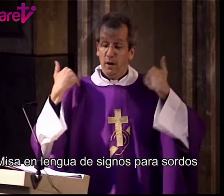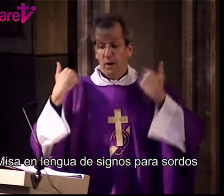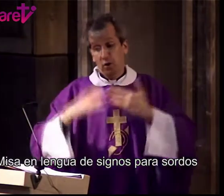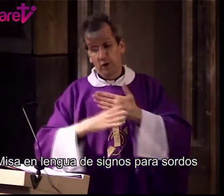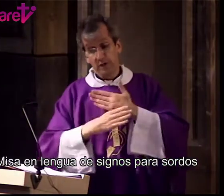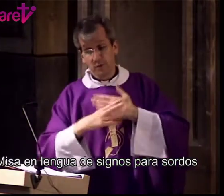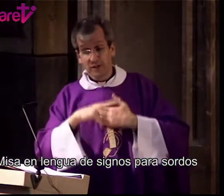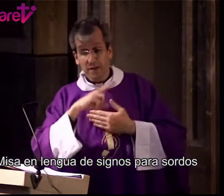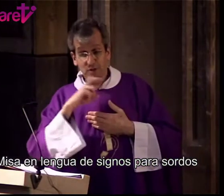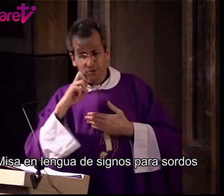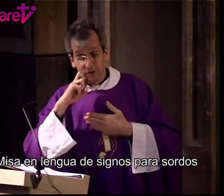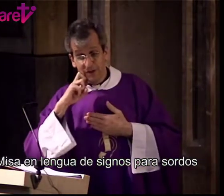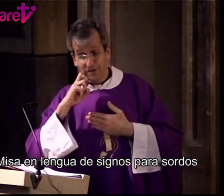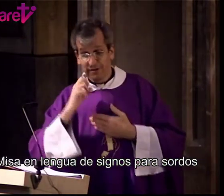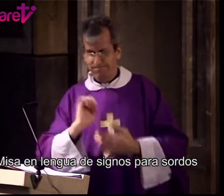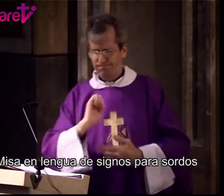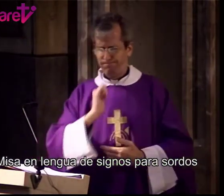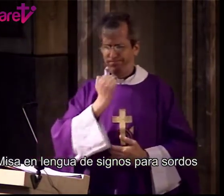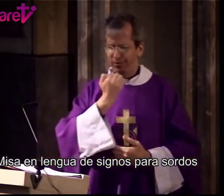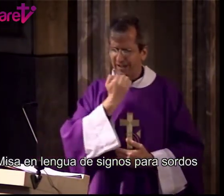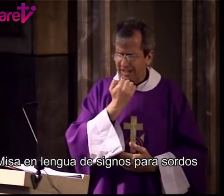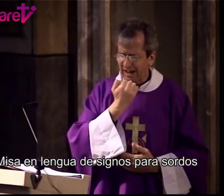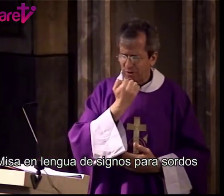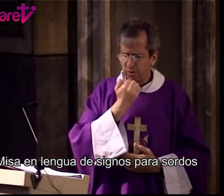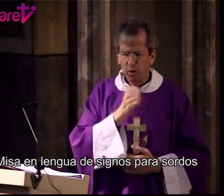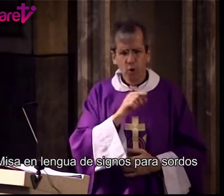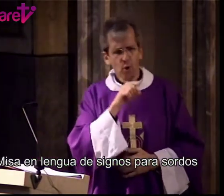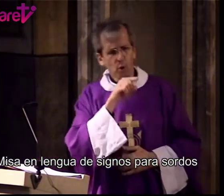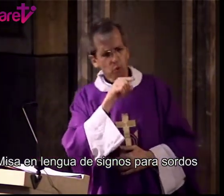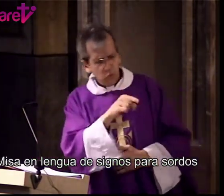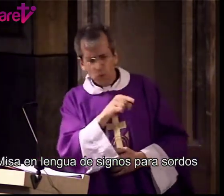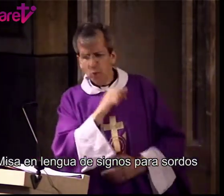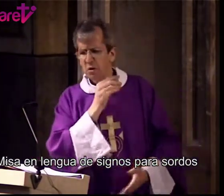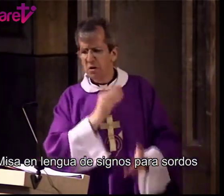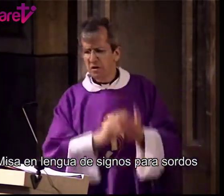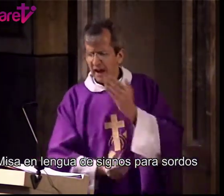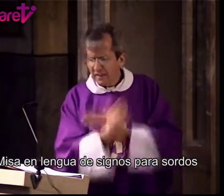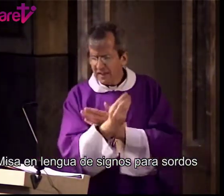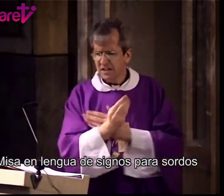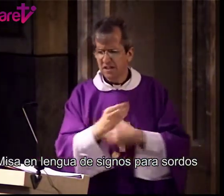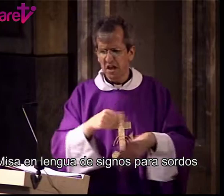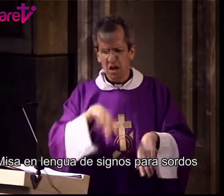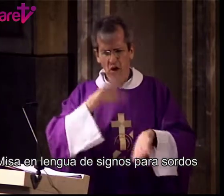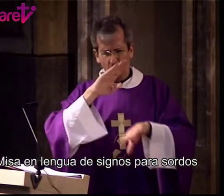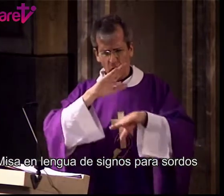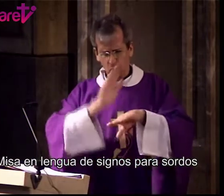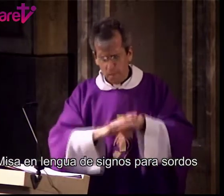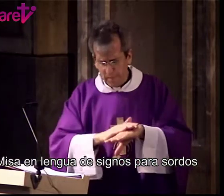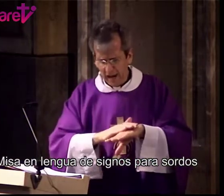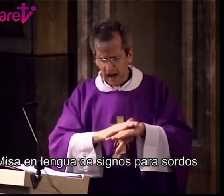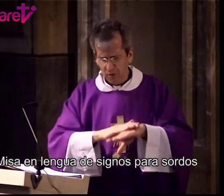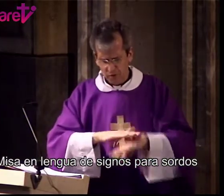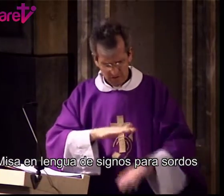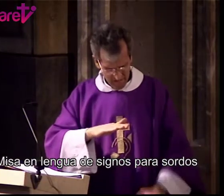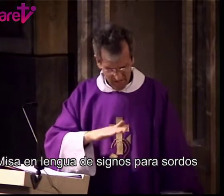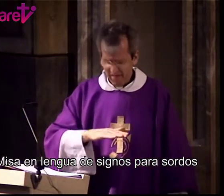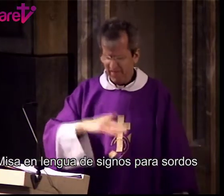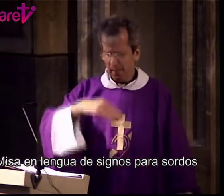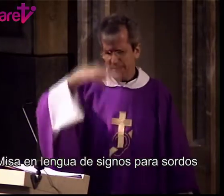Los responsables judíos protestaron: tú naciste con pecado, de pies